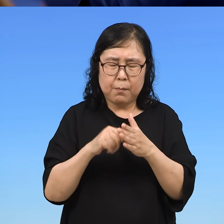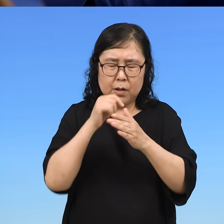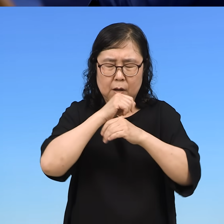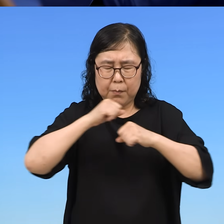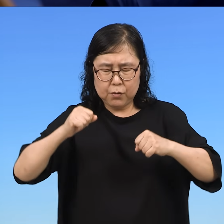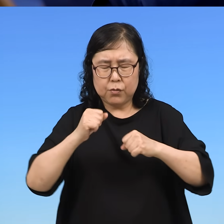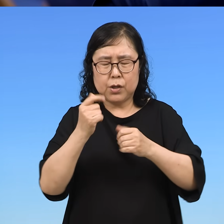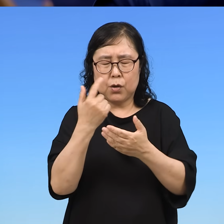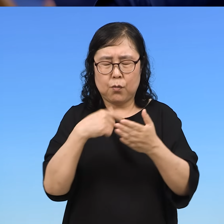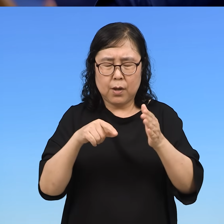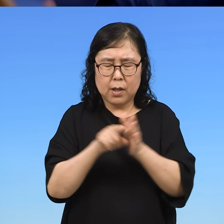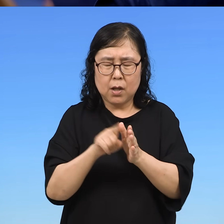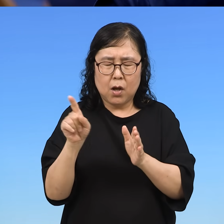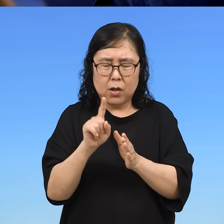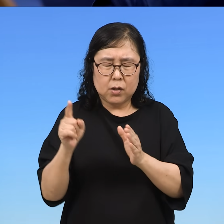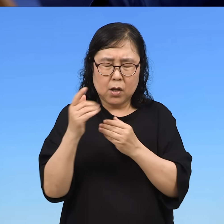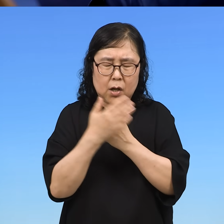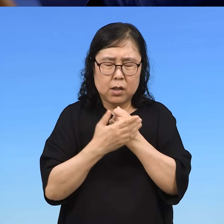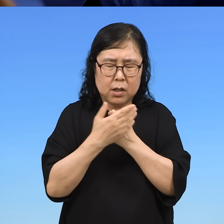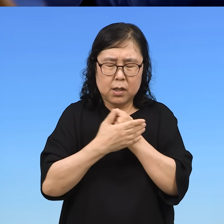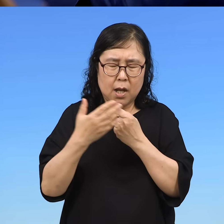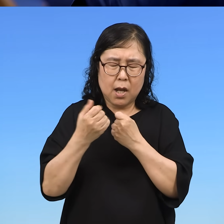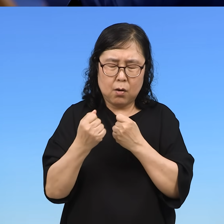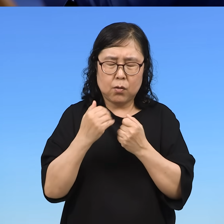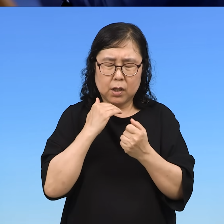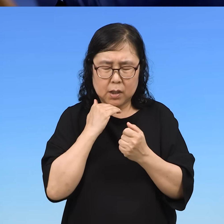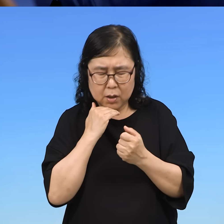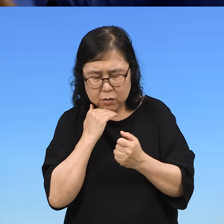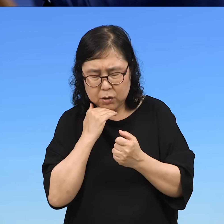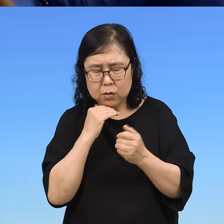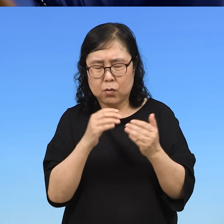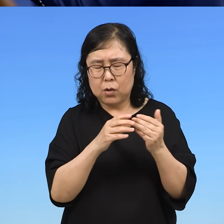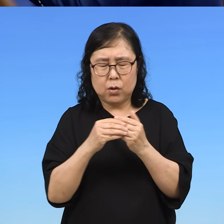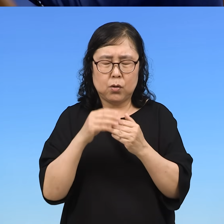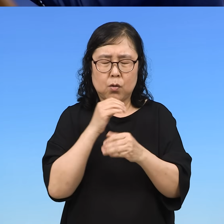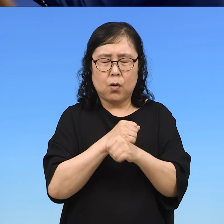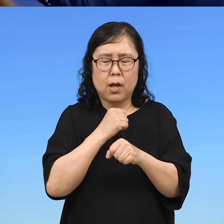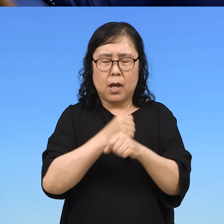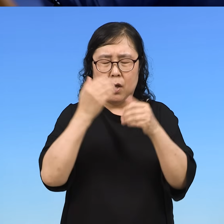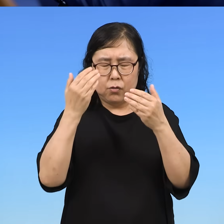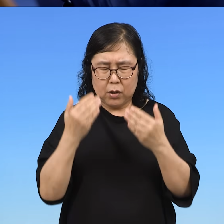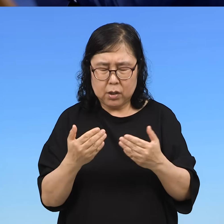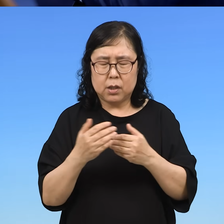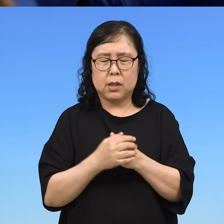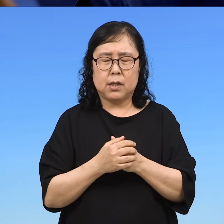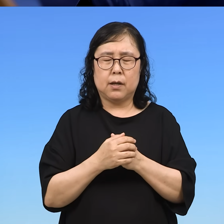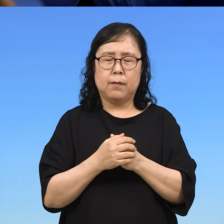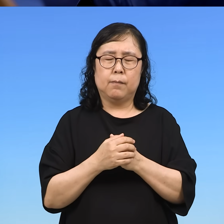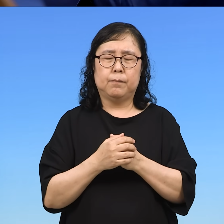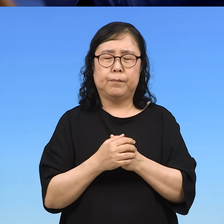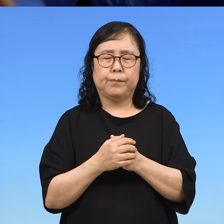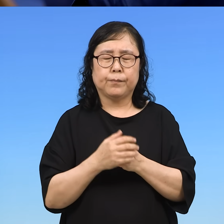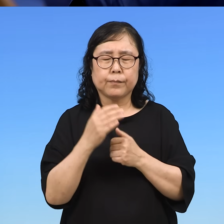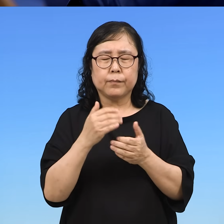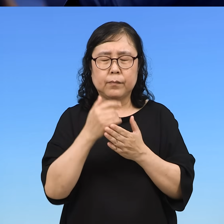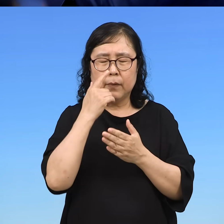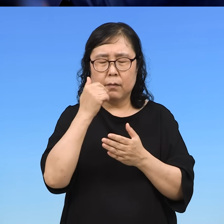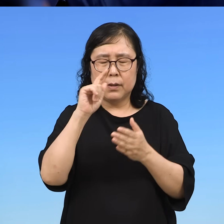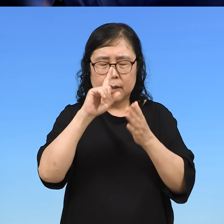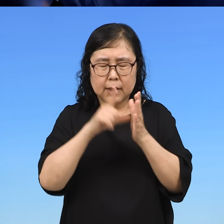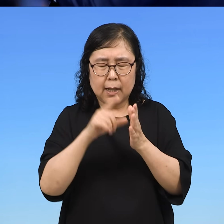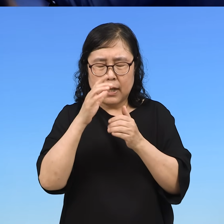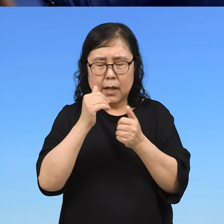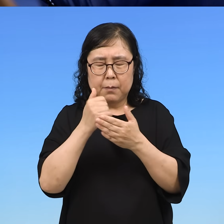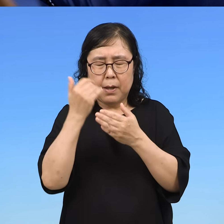넓혀주시기 위하여 어떤 은혜로 저를 아버지 기다려주시고 인도해주시고 견인해주셨는지 하나님